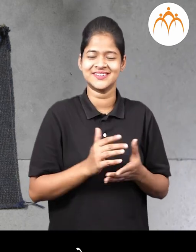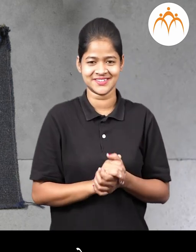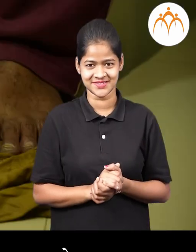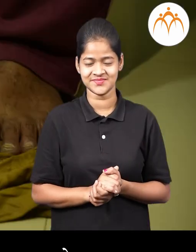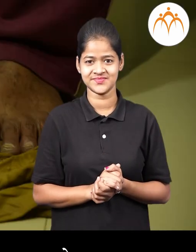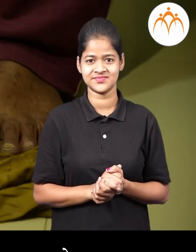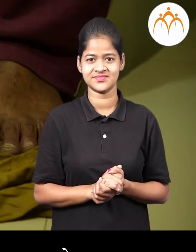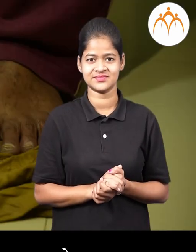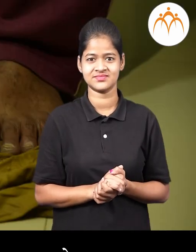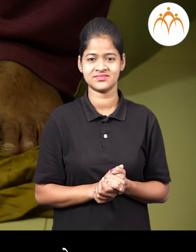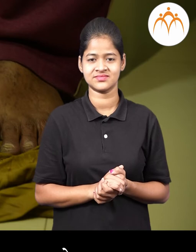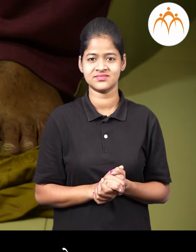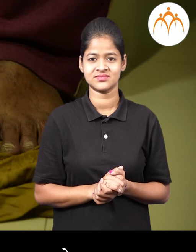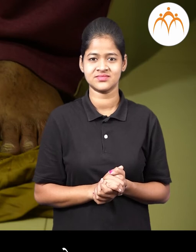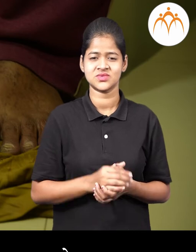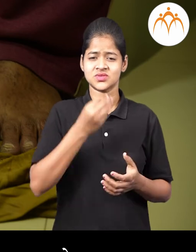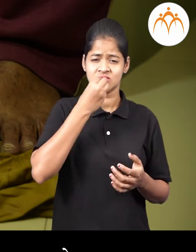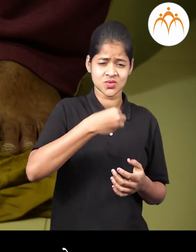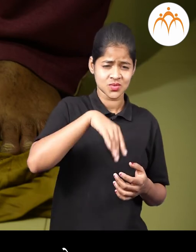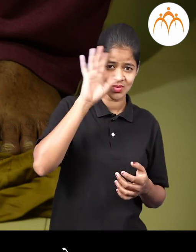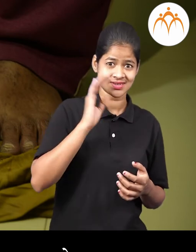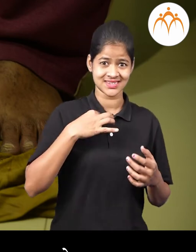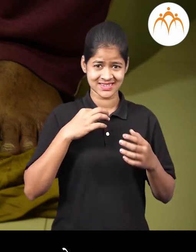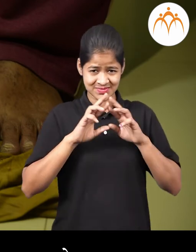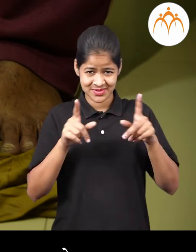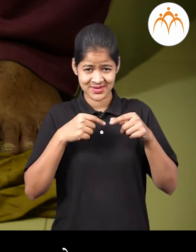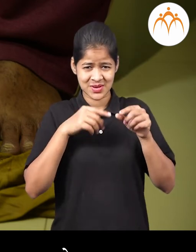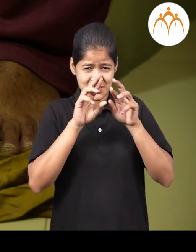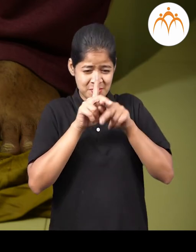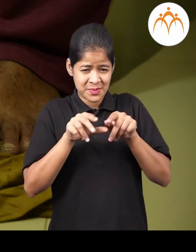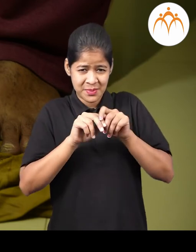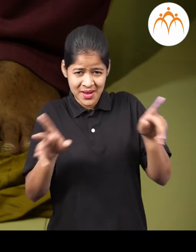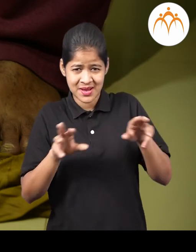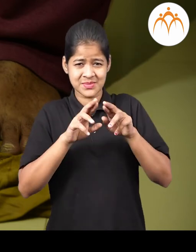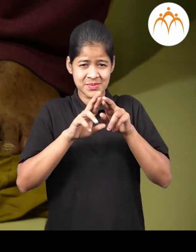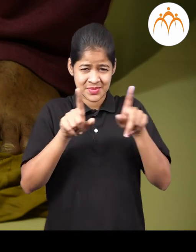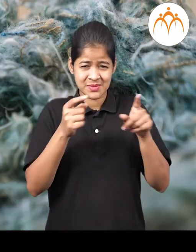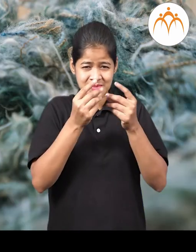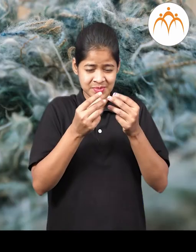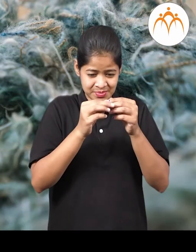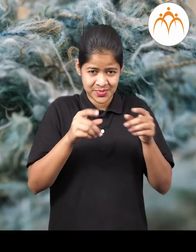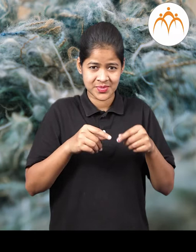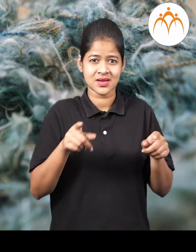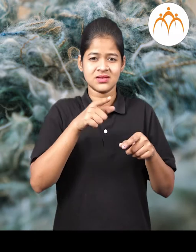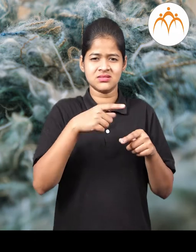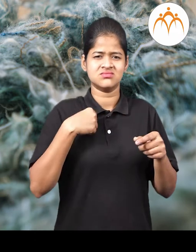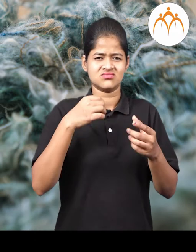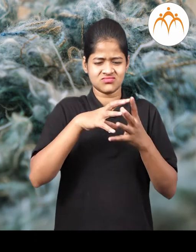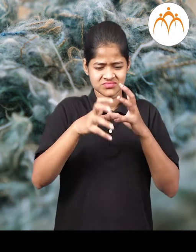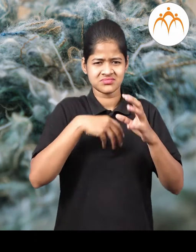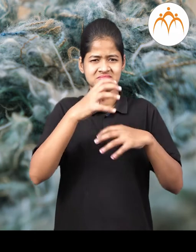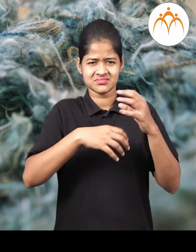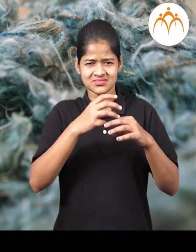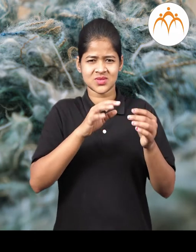ખુપજ જુન્યા જીરન મણજે ફાટક્યા જલેલેયા કપડ્યાન્ચા લગ્દા મણજેજ ગુળા